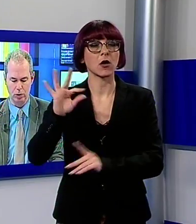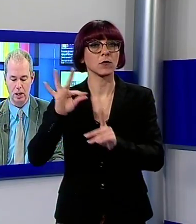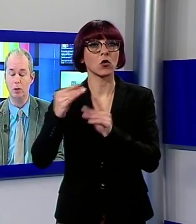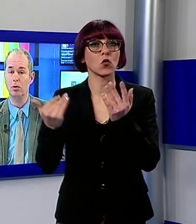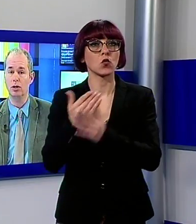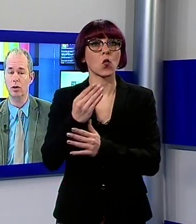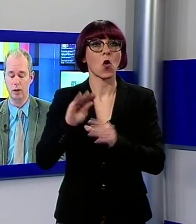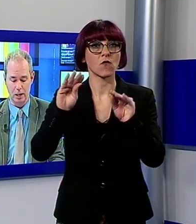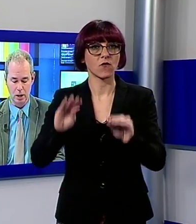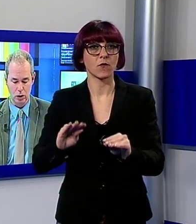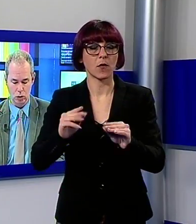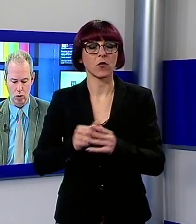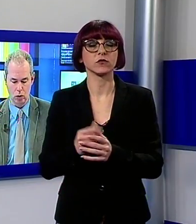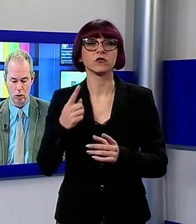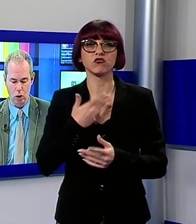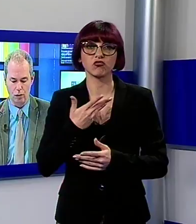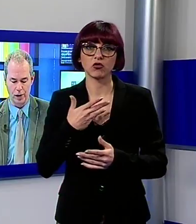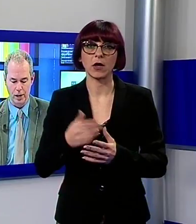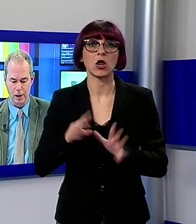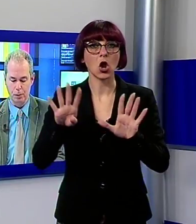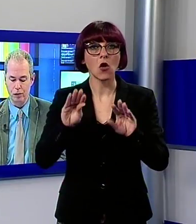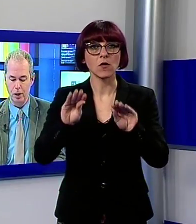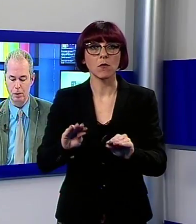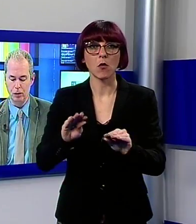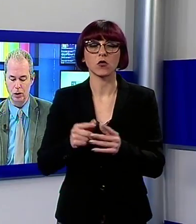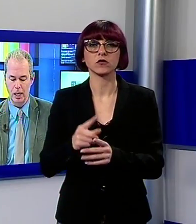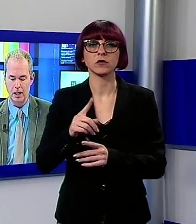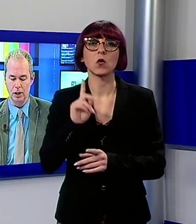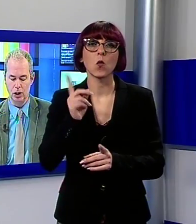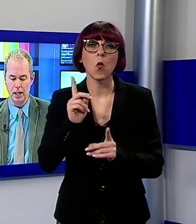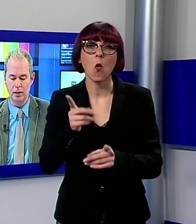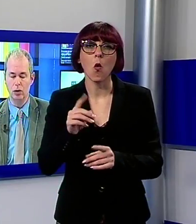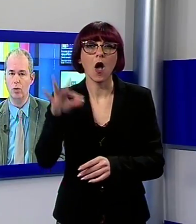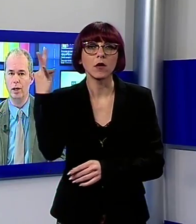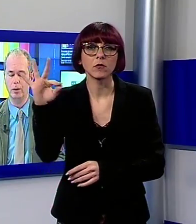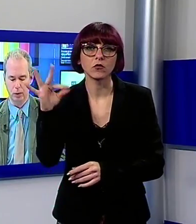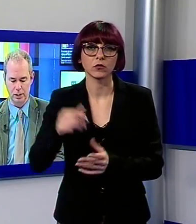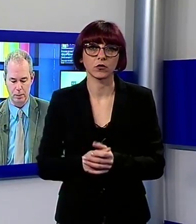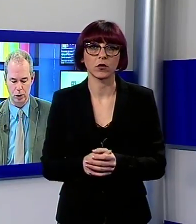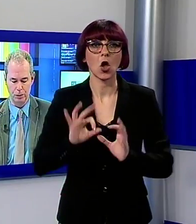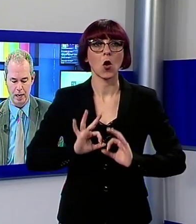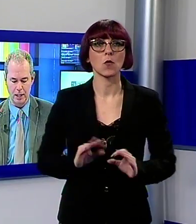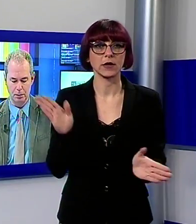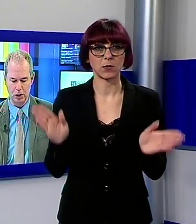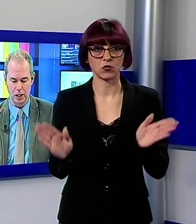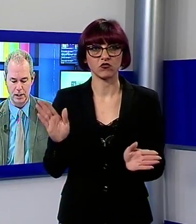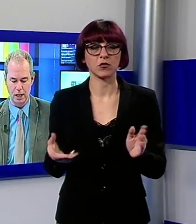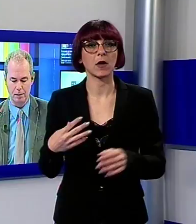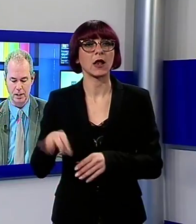posti a disposizione sono 9. I profili professionali ricercati sono quelli di polizia municipale, specialista